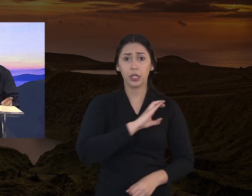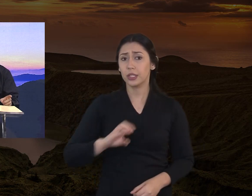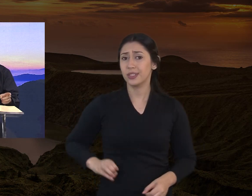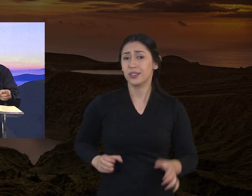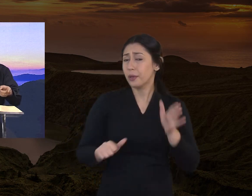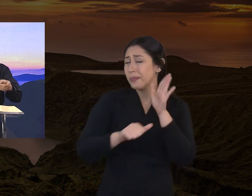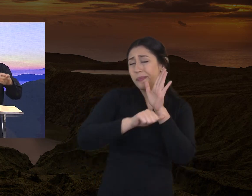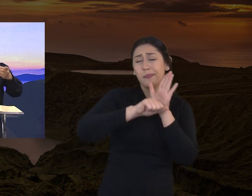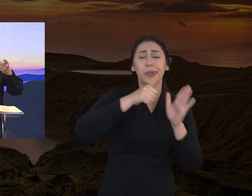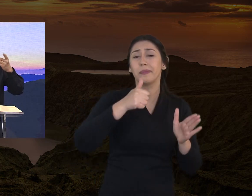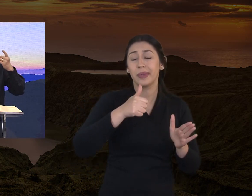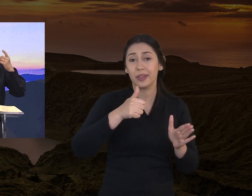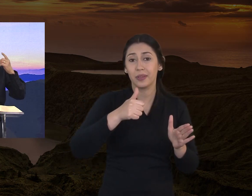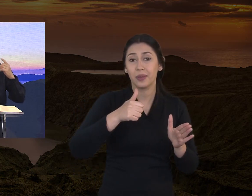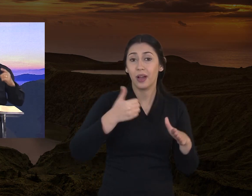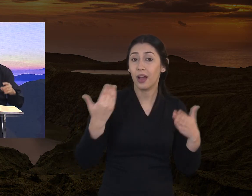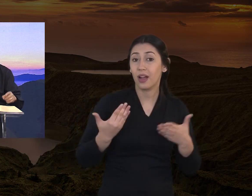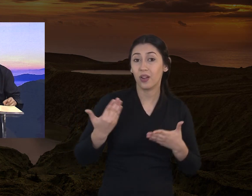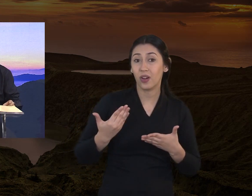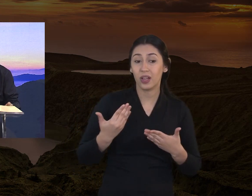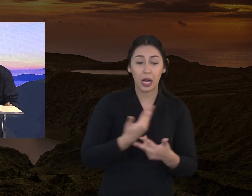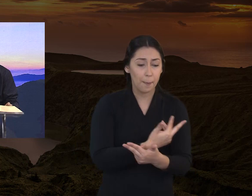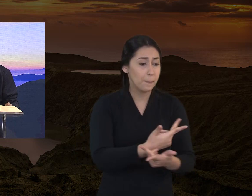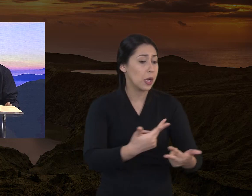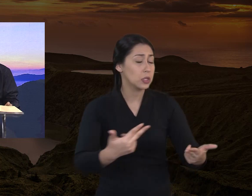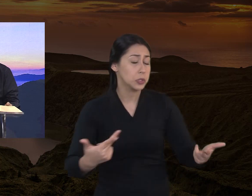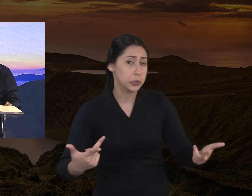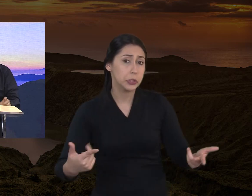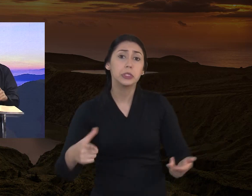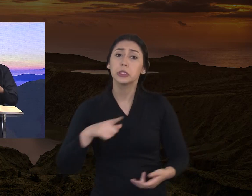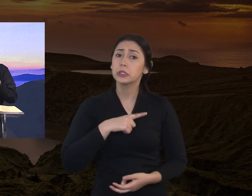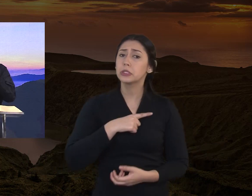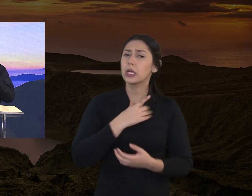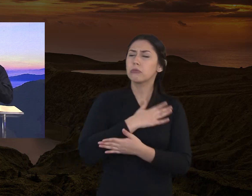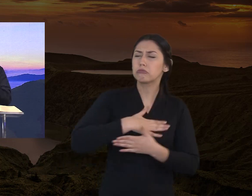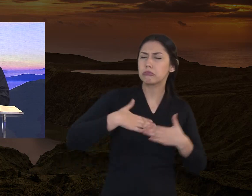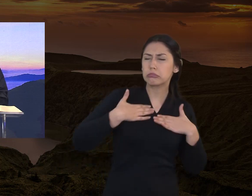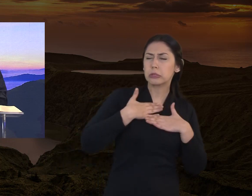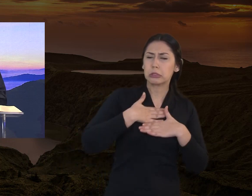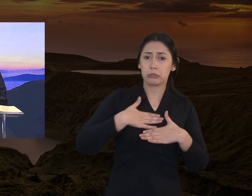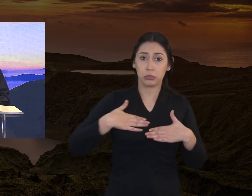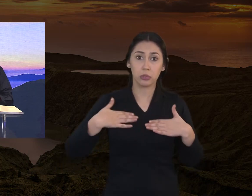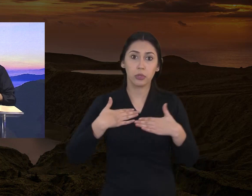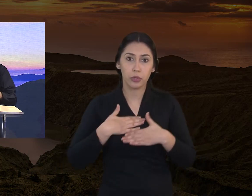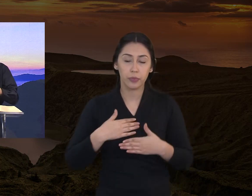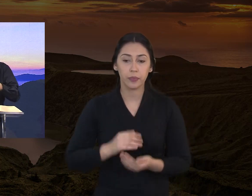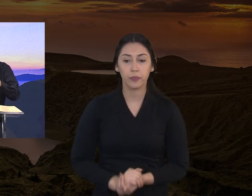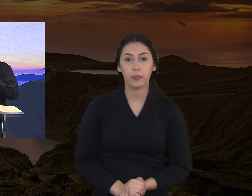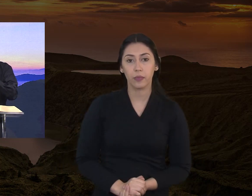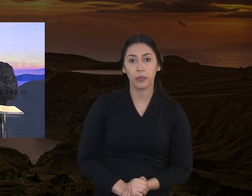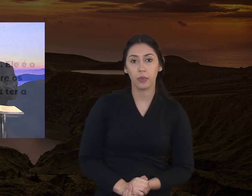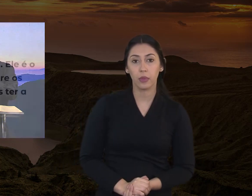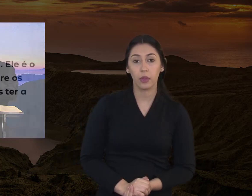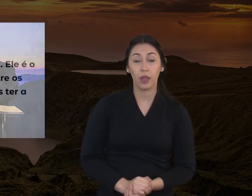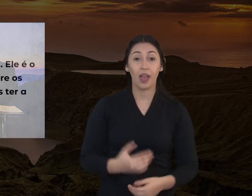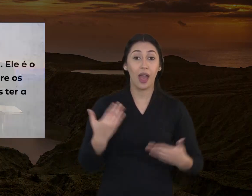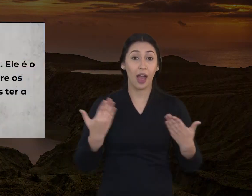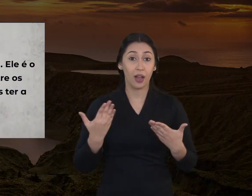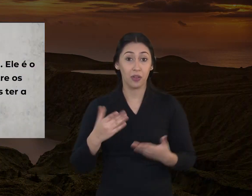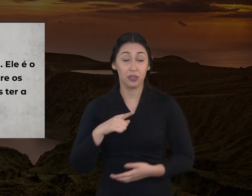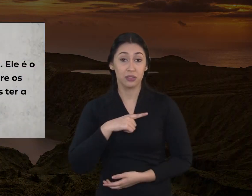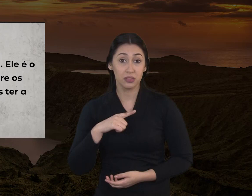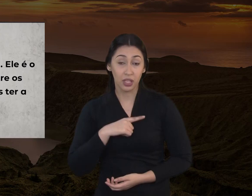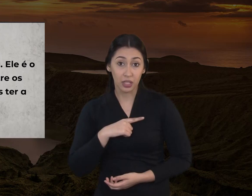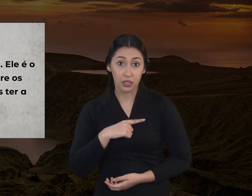os mortos, para em todas as coisas ter a primazia. Esse versículo é muito importante porque agora introduziu-se um